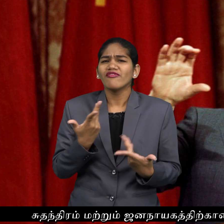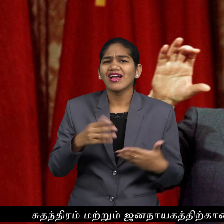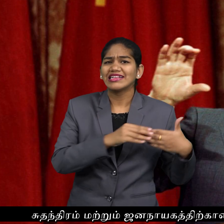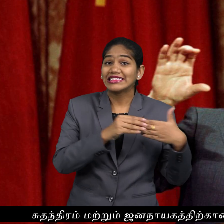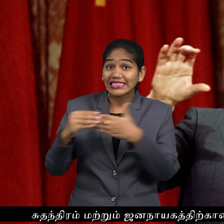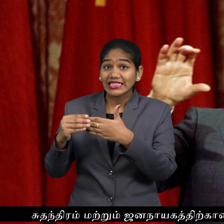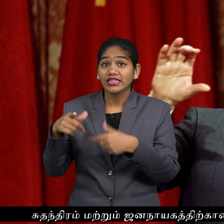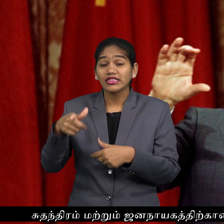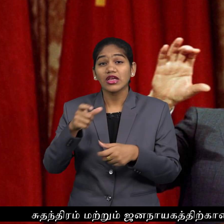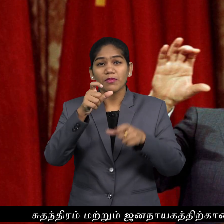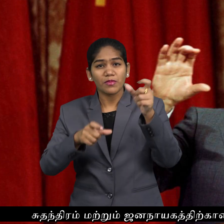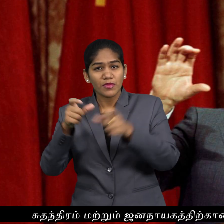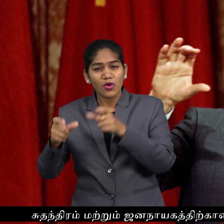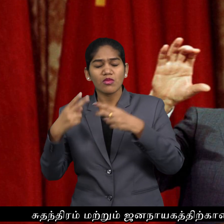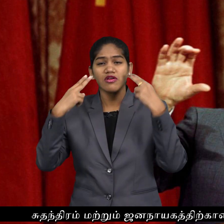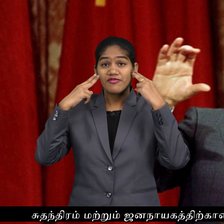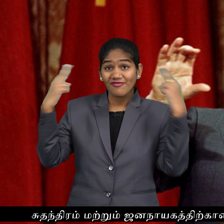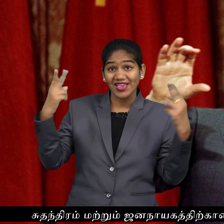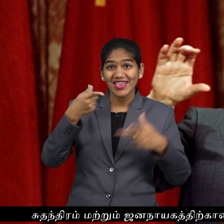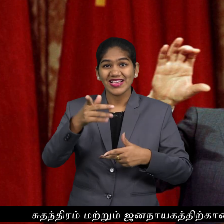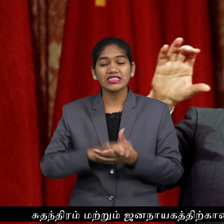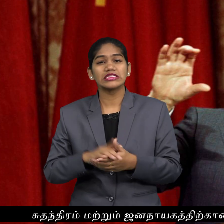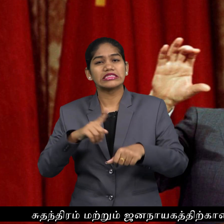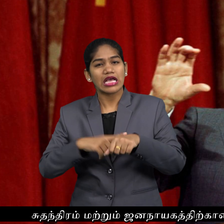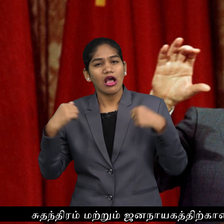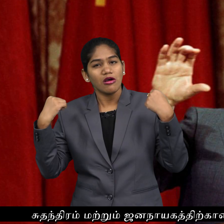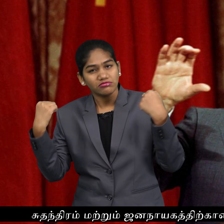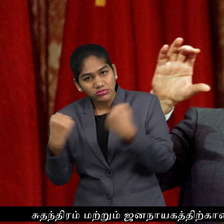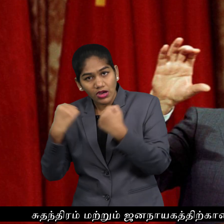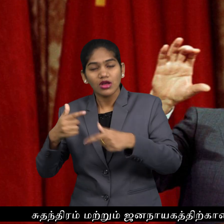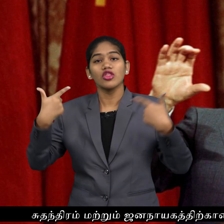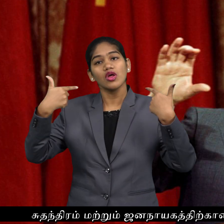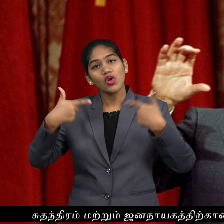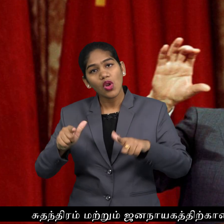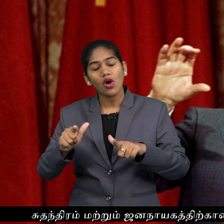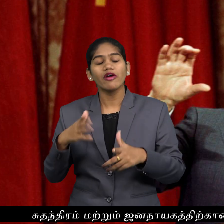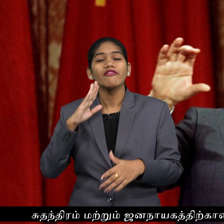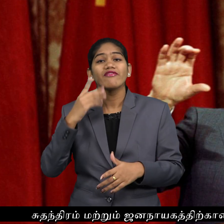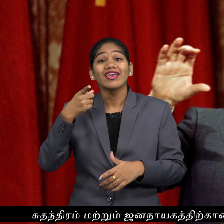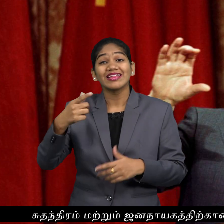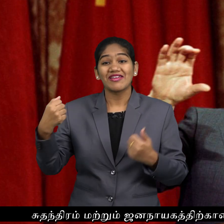சுதந்திரம் மற்றும் ஜனநாயகத்திற்கான மக்கள் இயக்கங்களுக்கு வழிவகுத்தது.